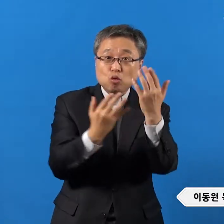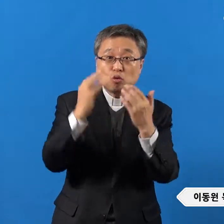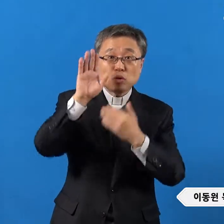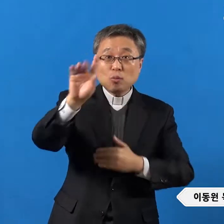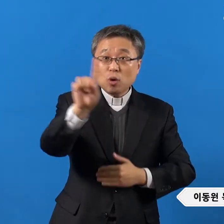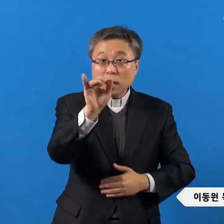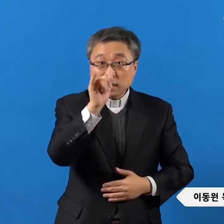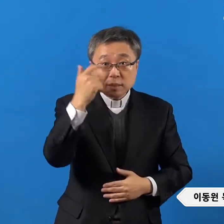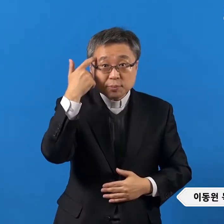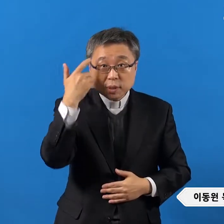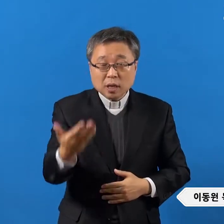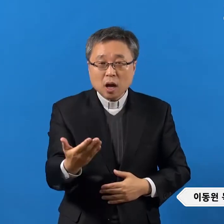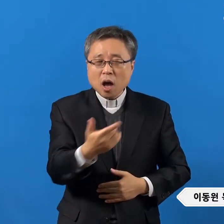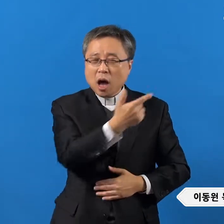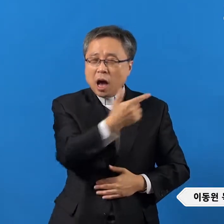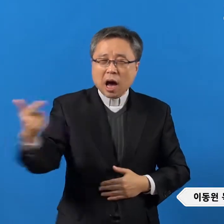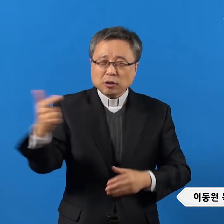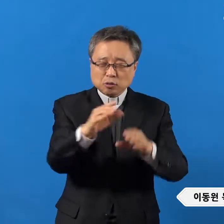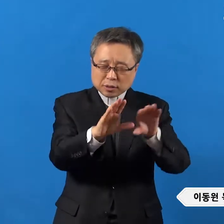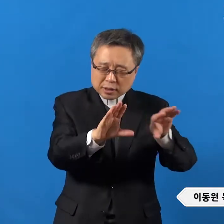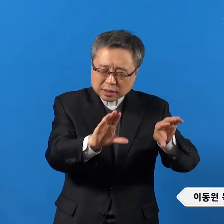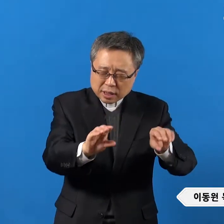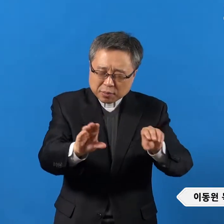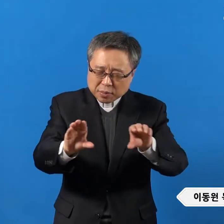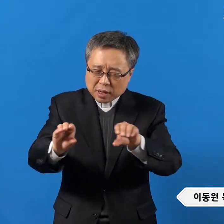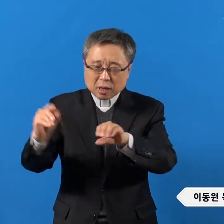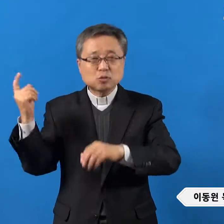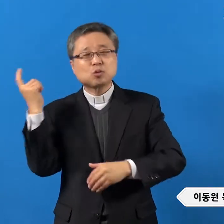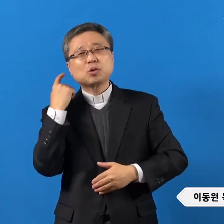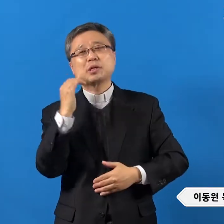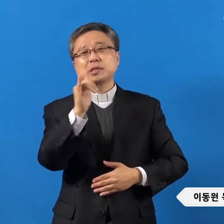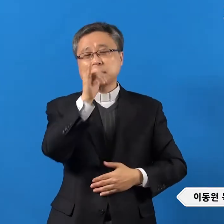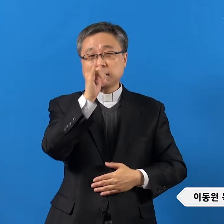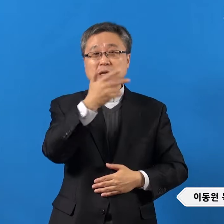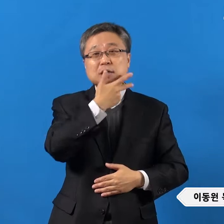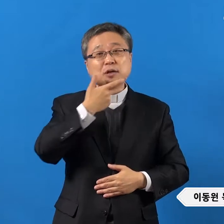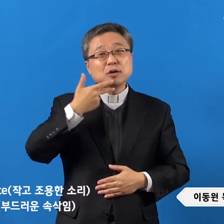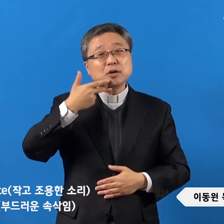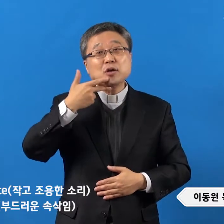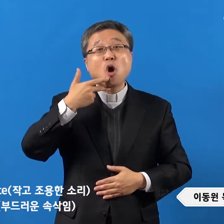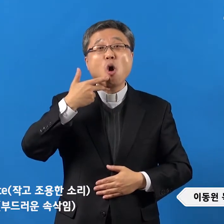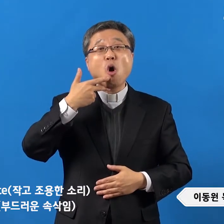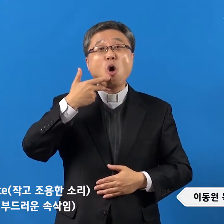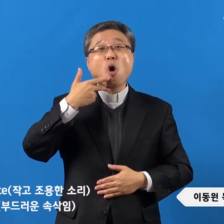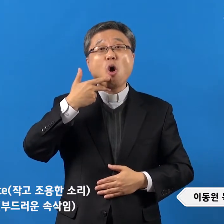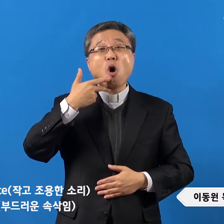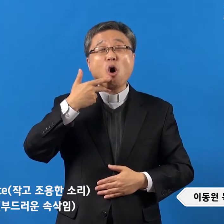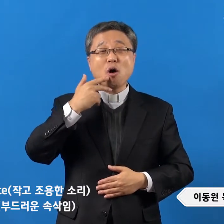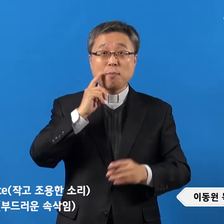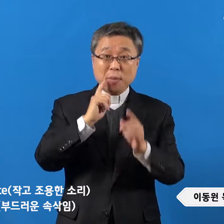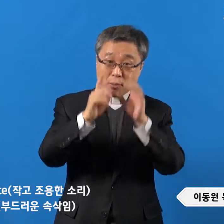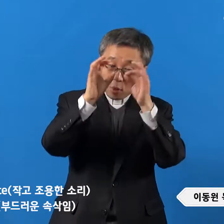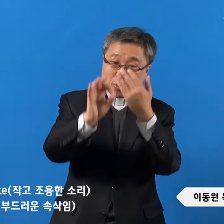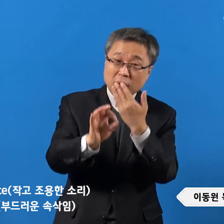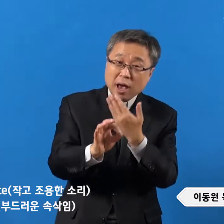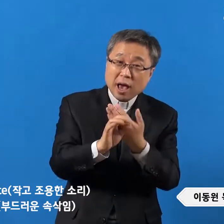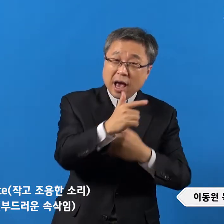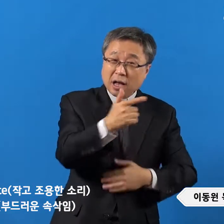그랬어요? 아주 세미한 소리가 있었다 그랬습니다. 영어로 a small still voice,